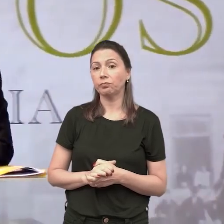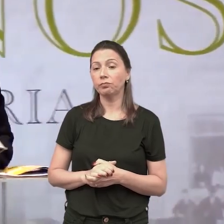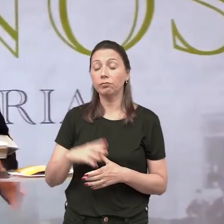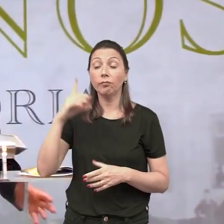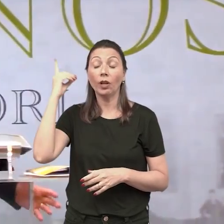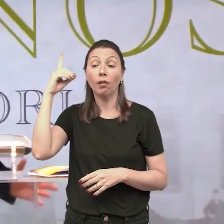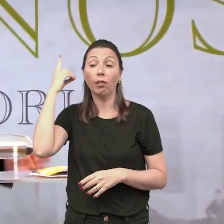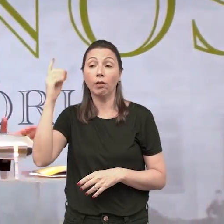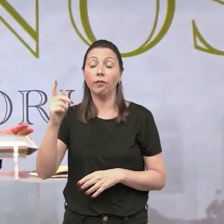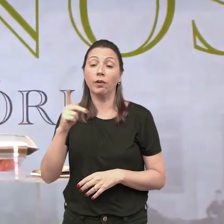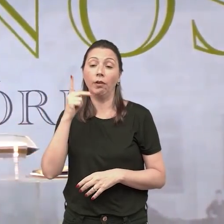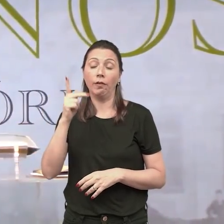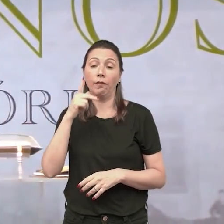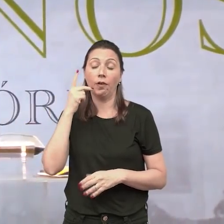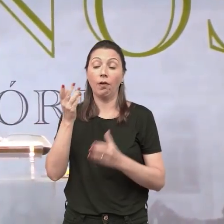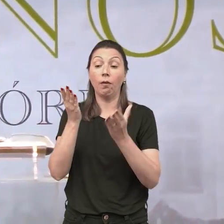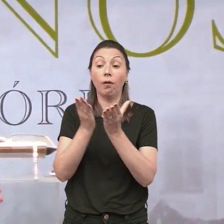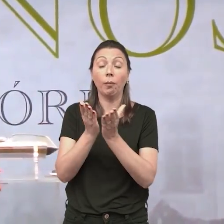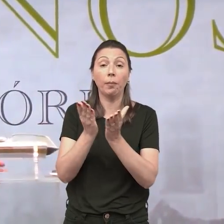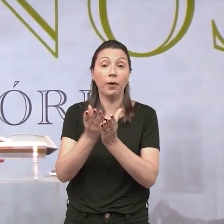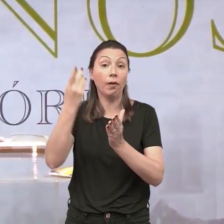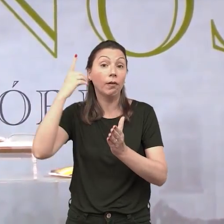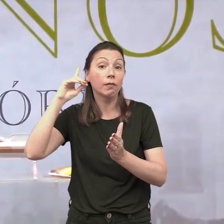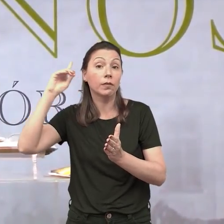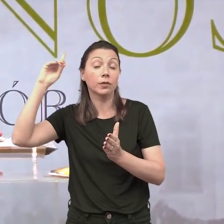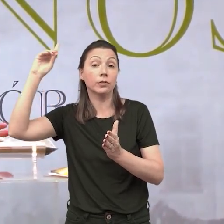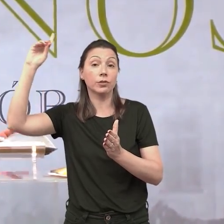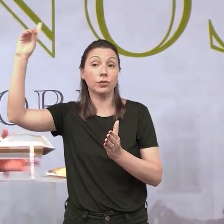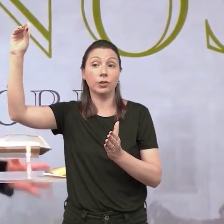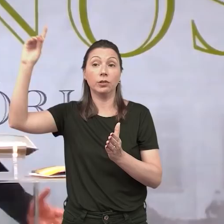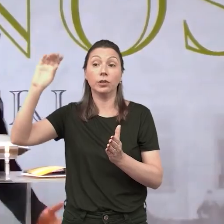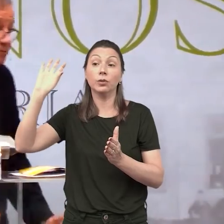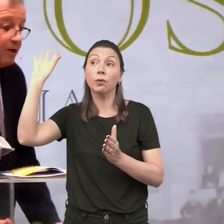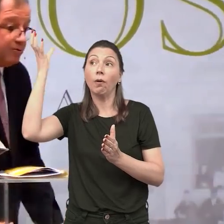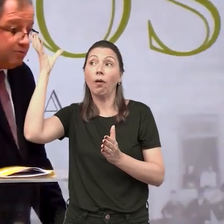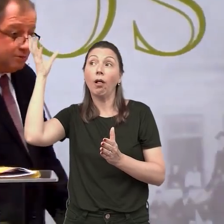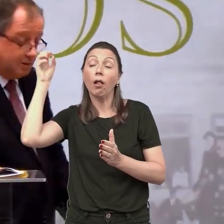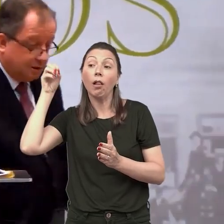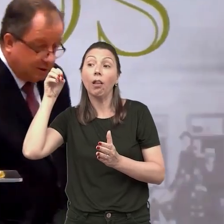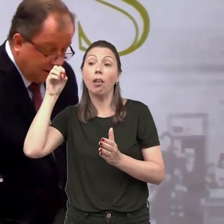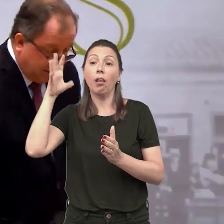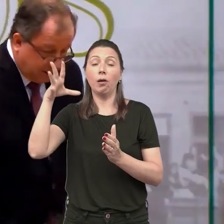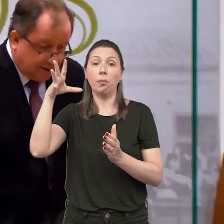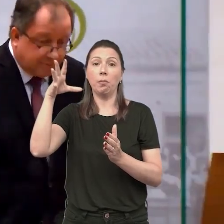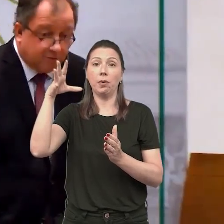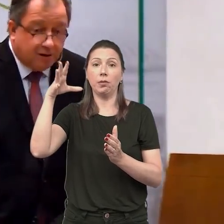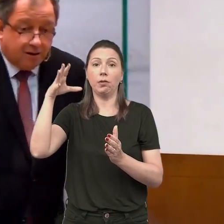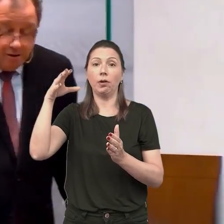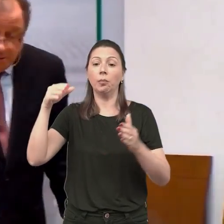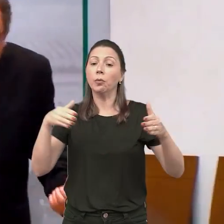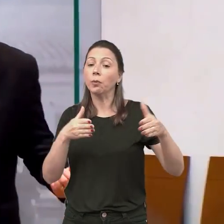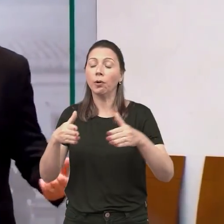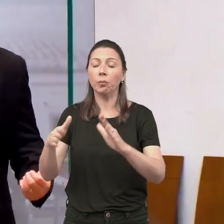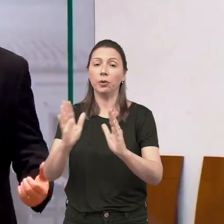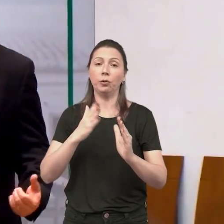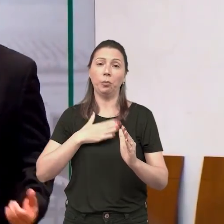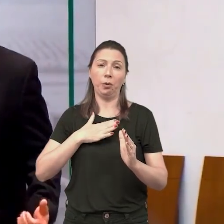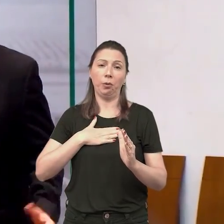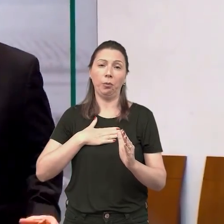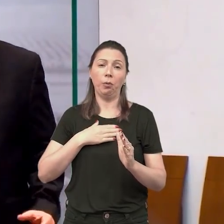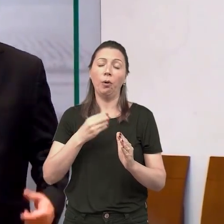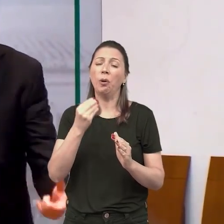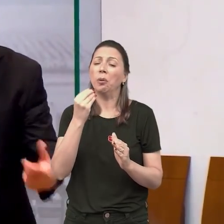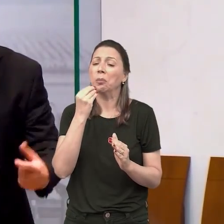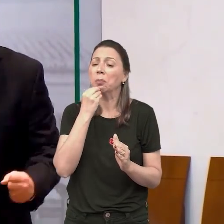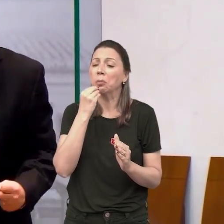Davi diz assim, lâmpada para os meus pés é a tua palavra, e luz para o meu caminho. Podia ser